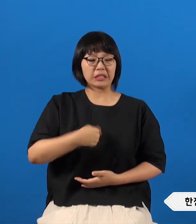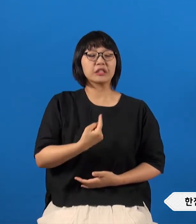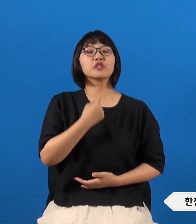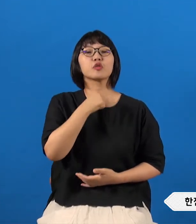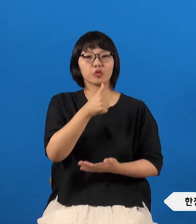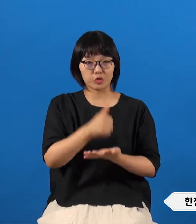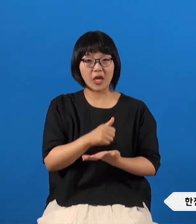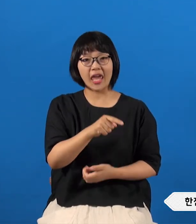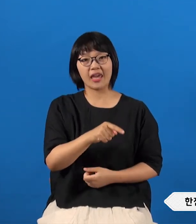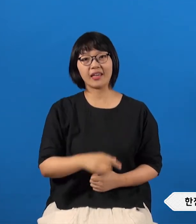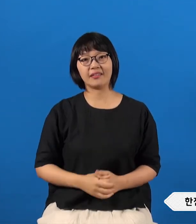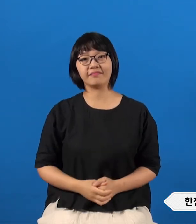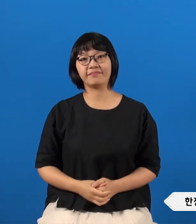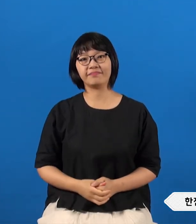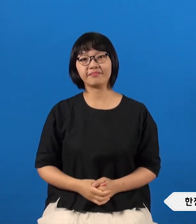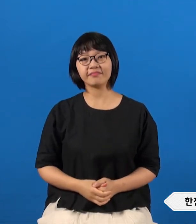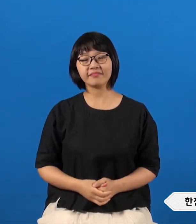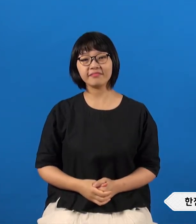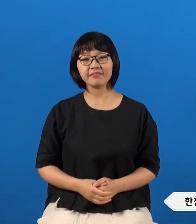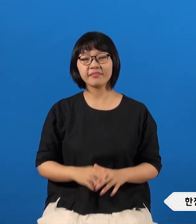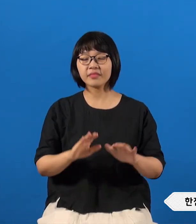죄, 자범죄입니다.